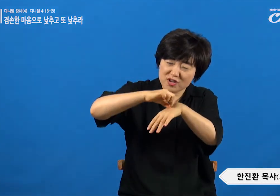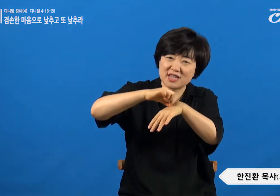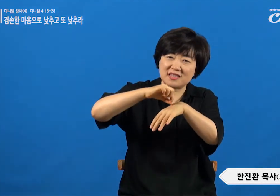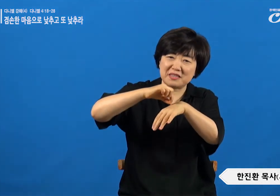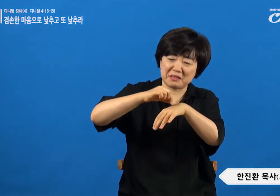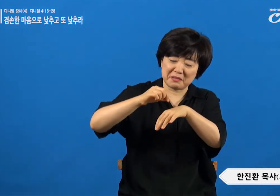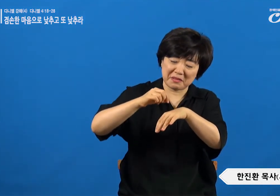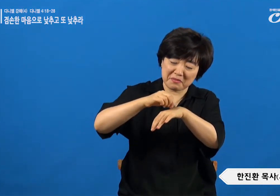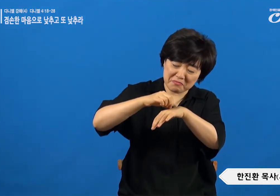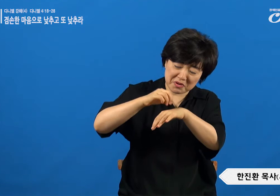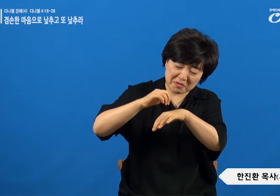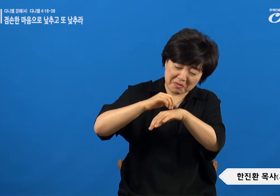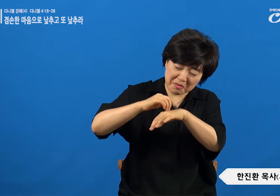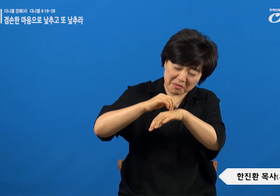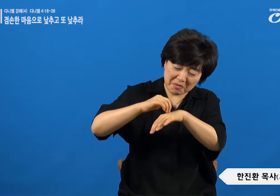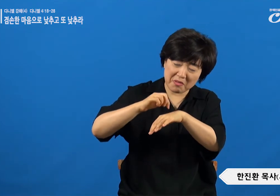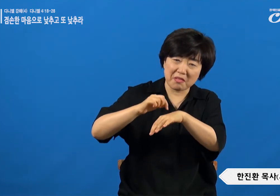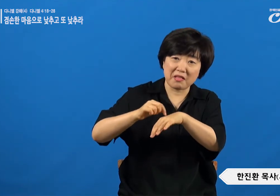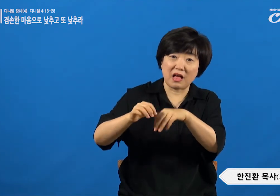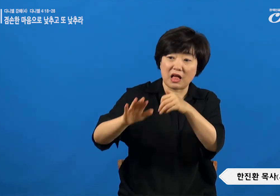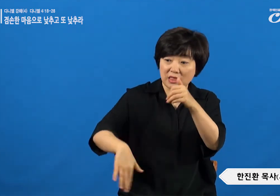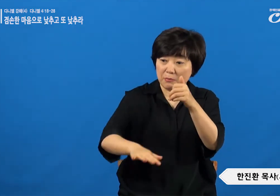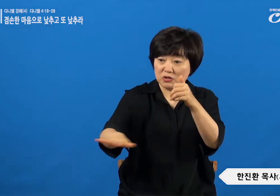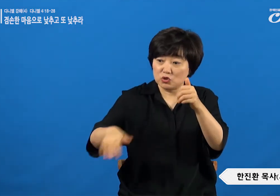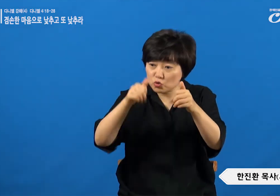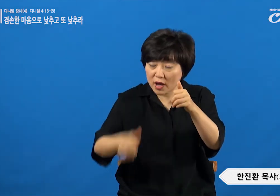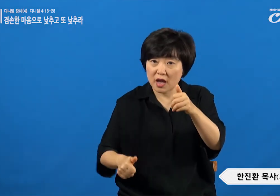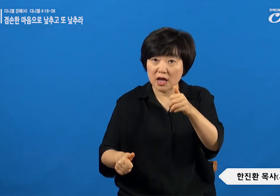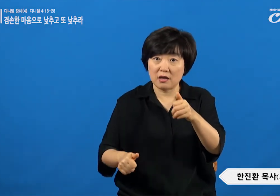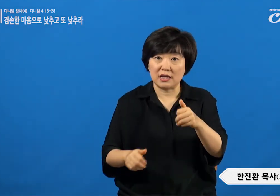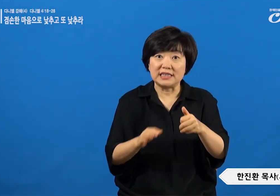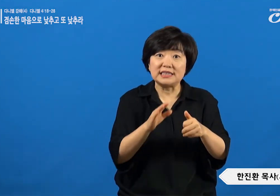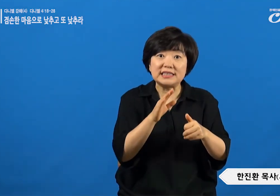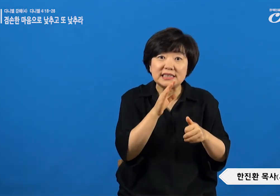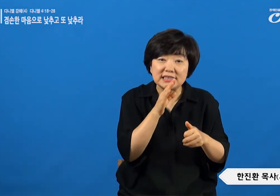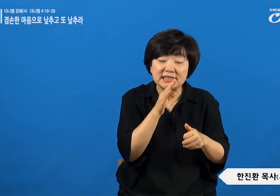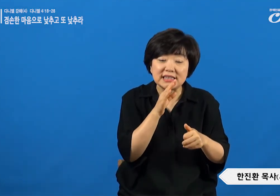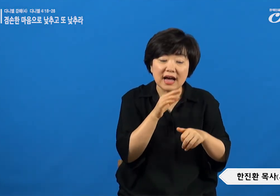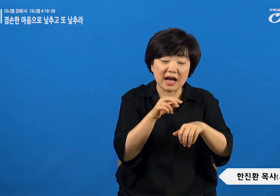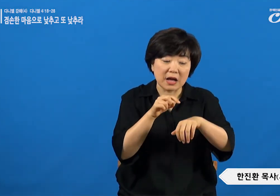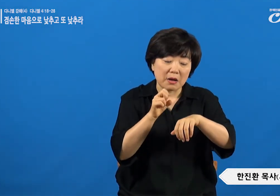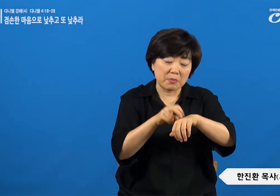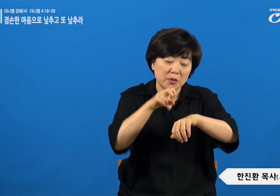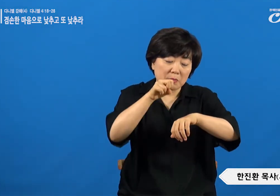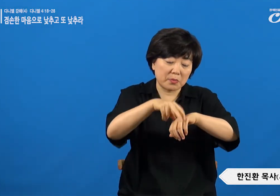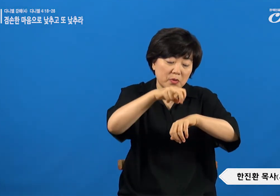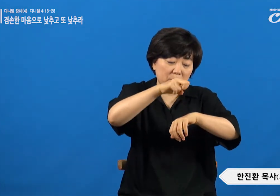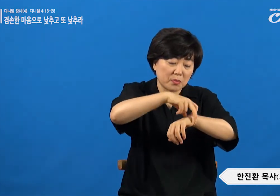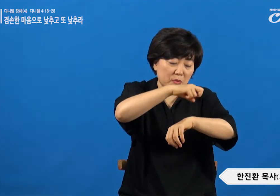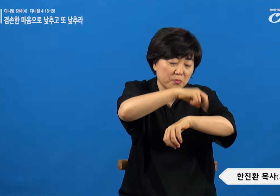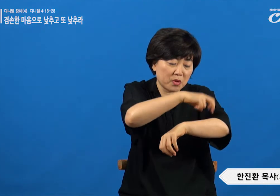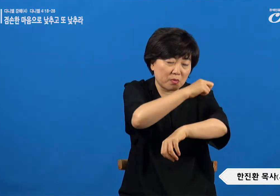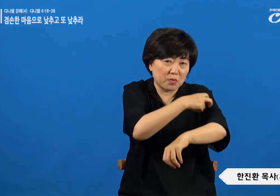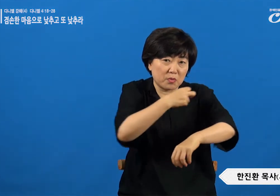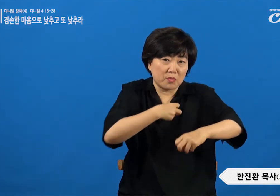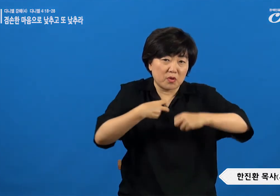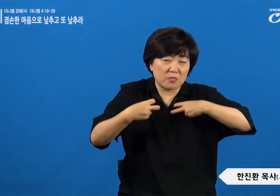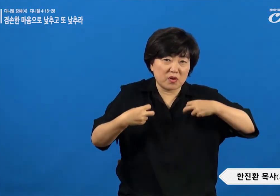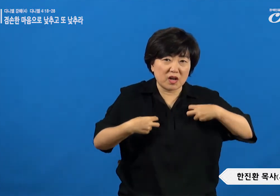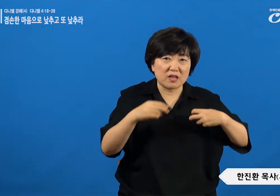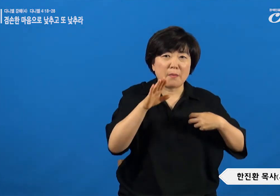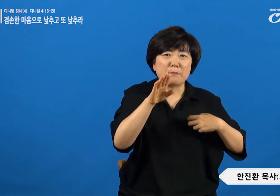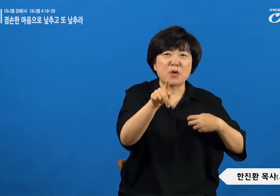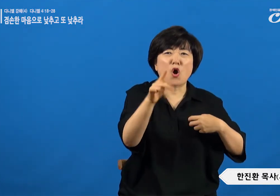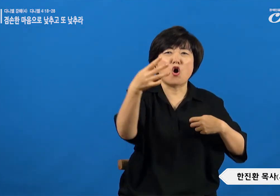이 가려운 그런 정상을 보이는 그런 것에 불과하고, 이곳저곳 옮겨다니면서 계속 물어대는